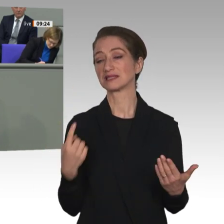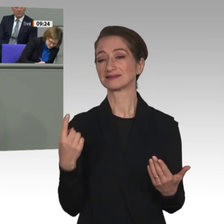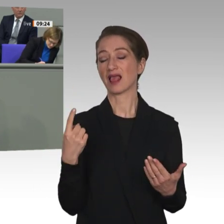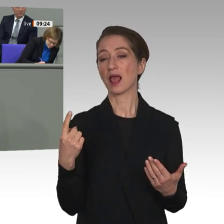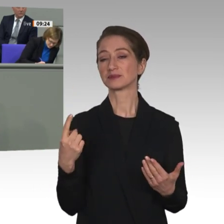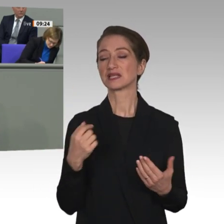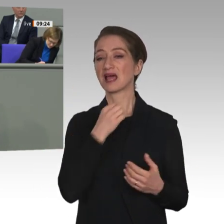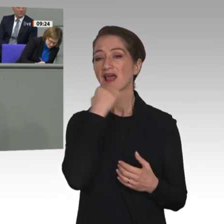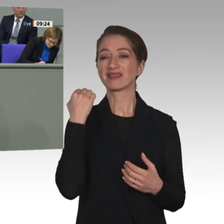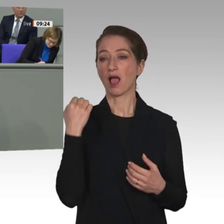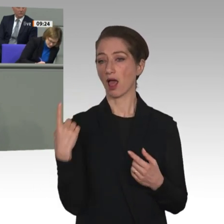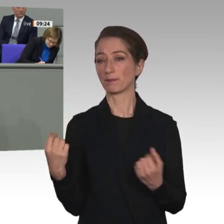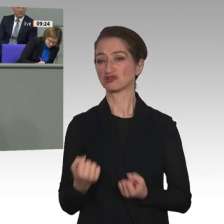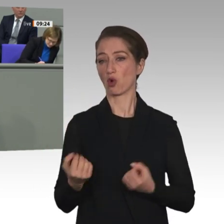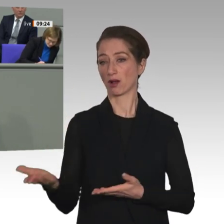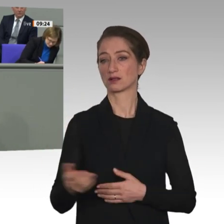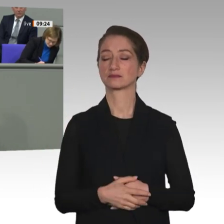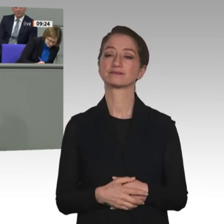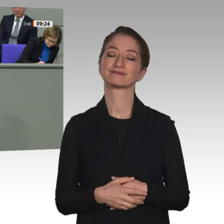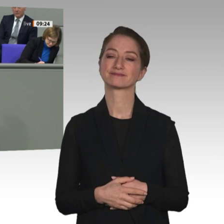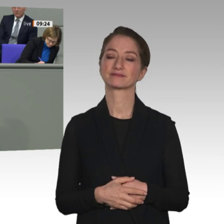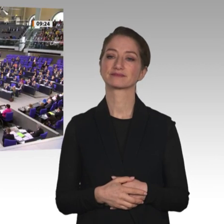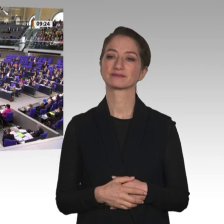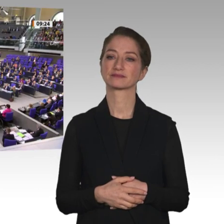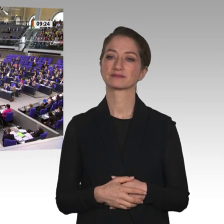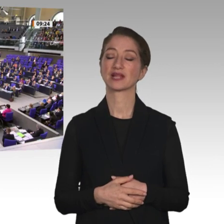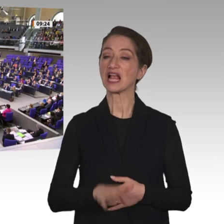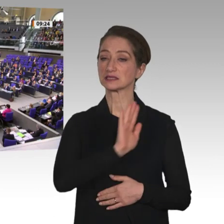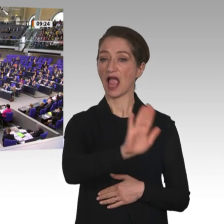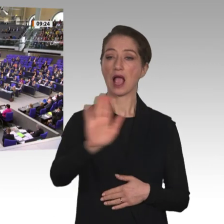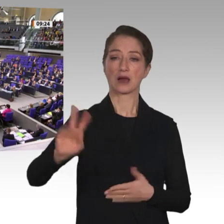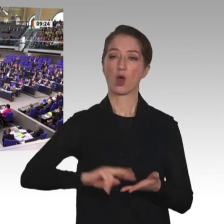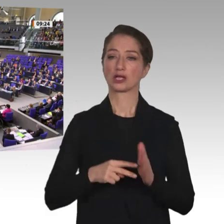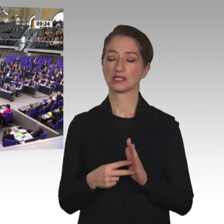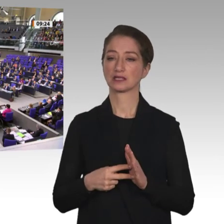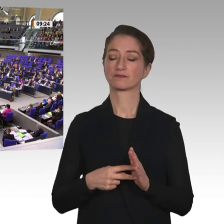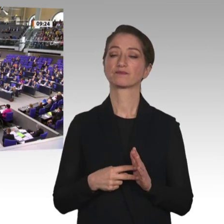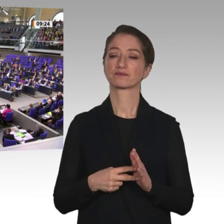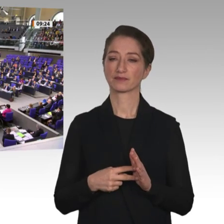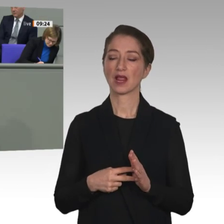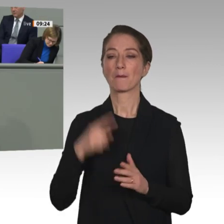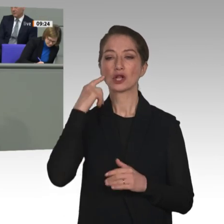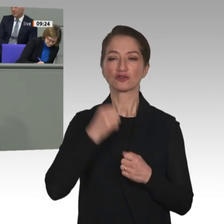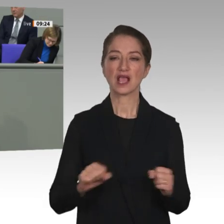der Radikalisierung. Mit Ihrer Politik haben Sie die Axt an die Meinungsfreiheit und damit an die Lebensader